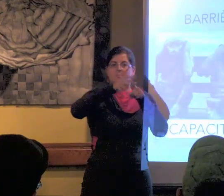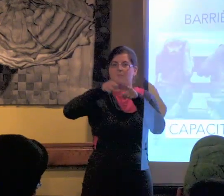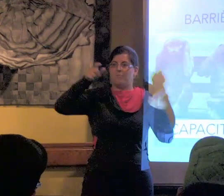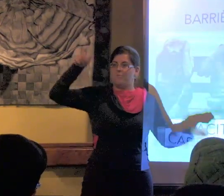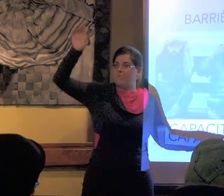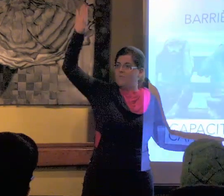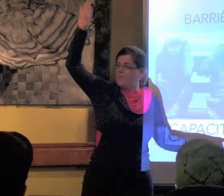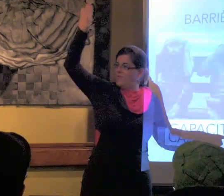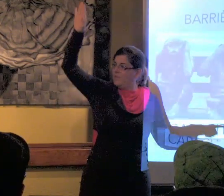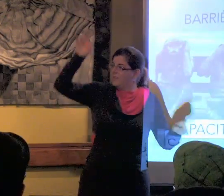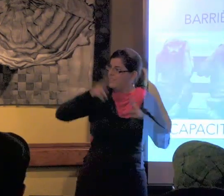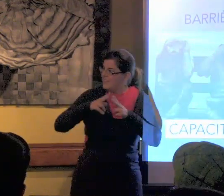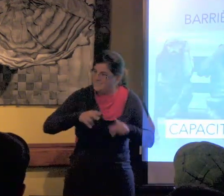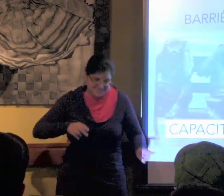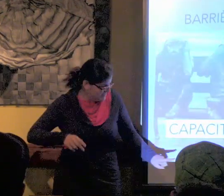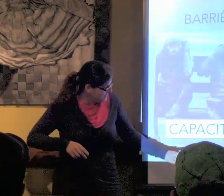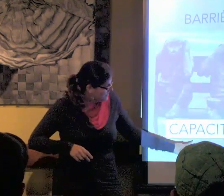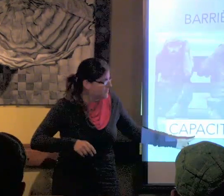quelque chose, vous disent quelque chose.